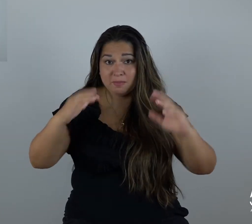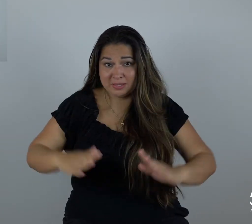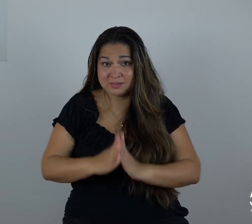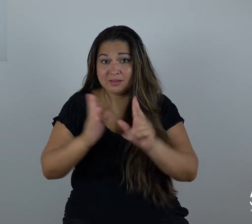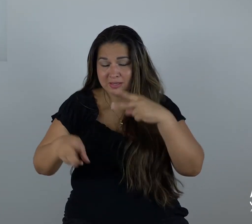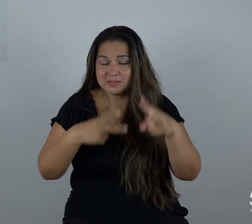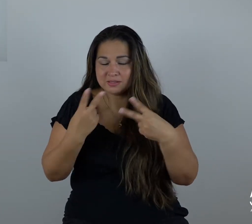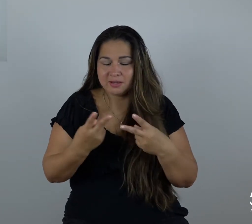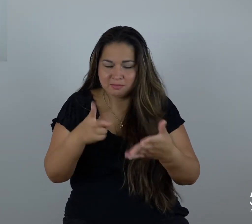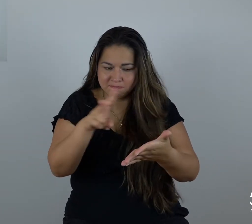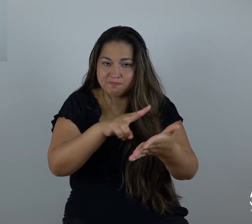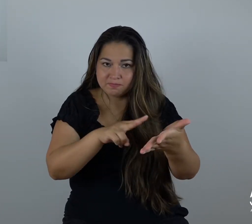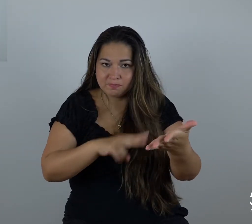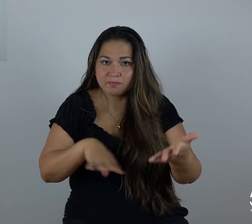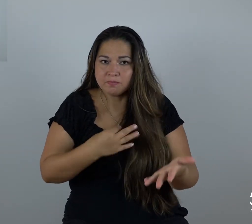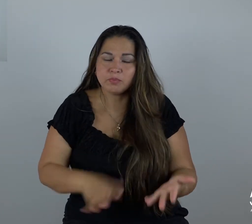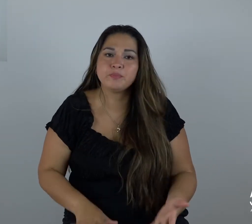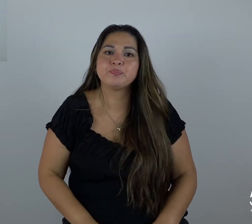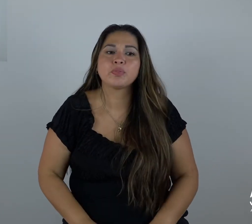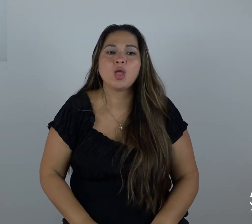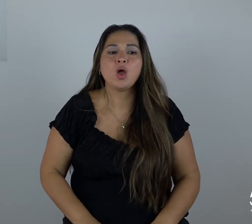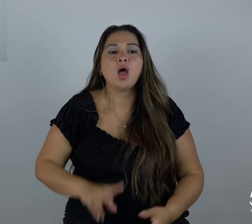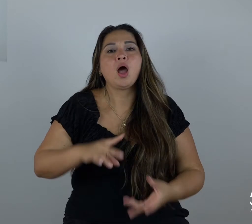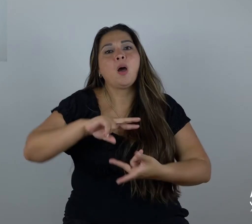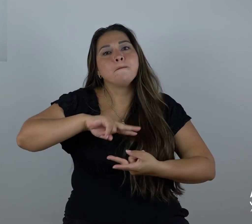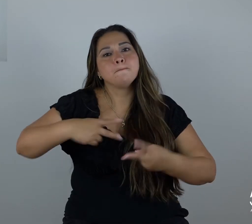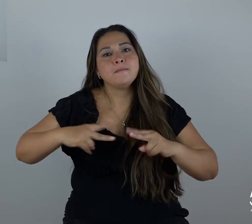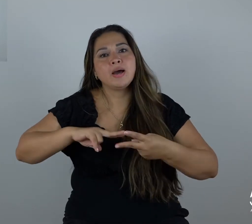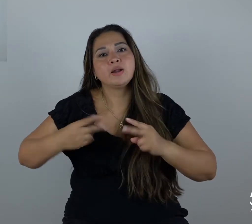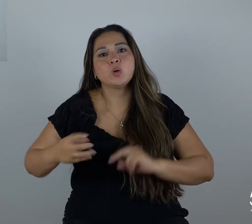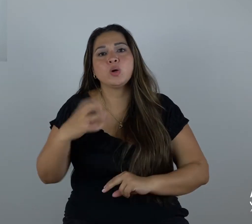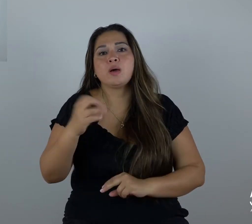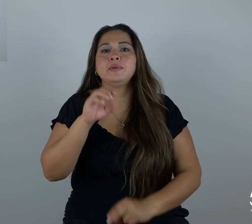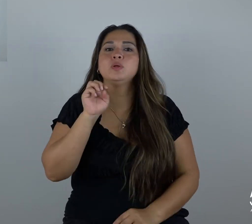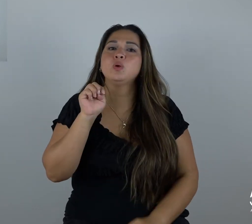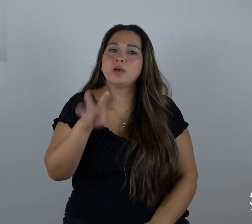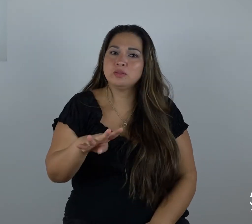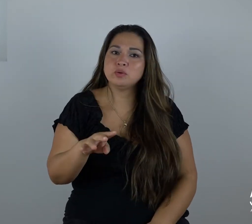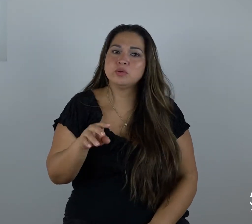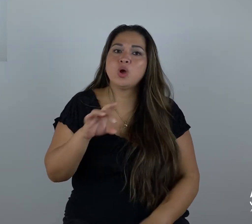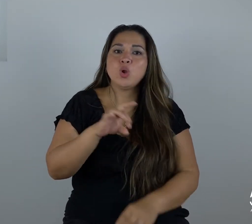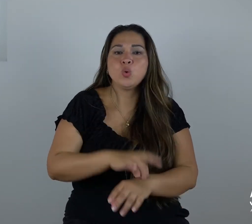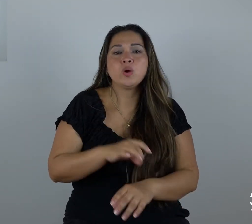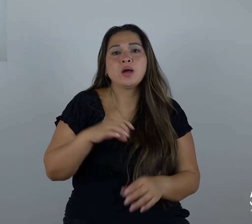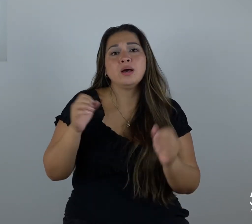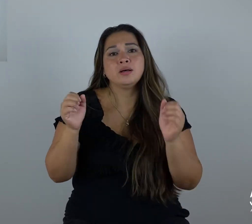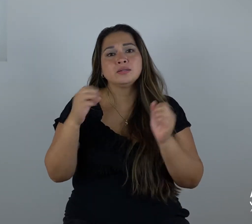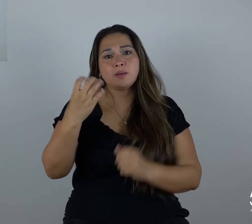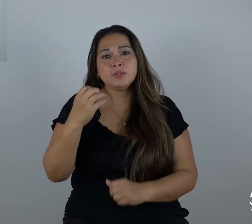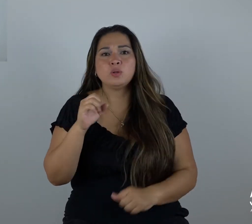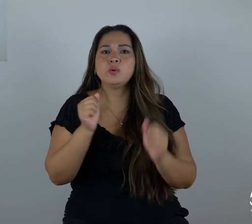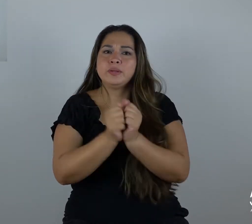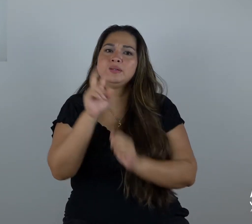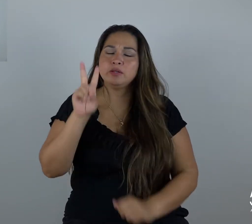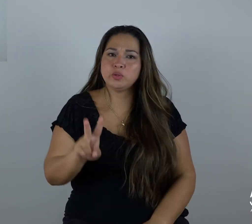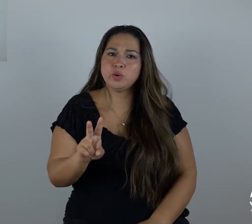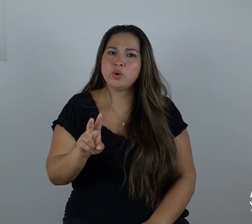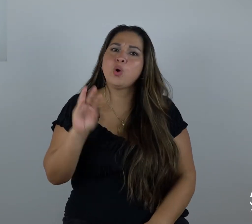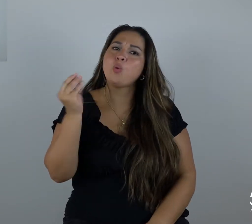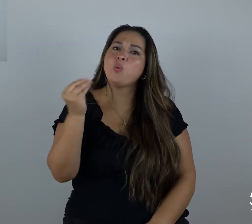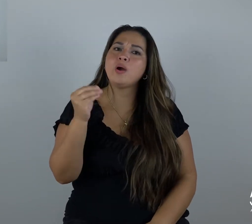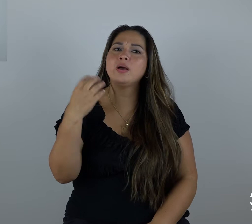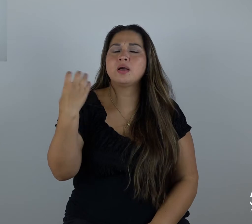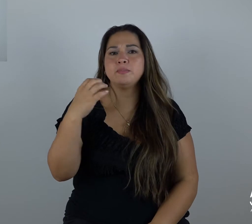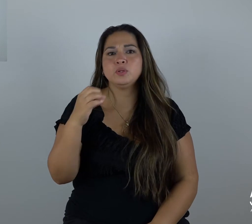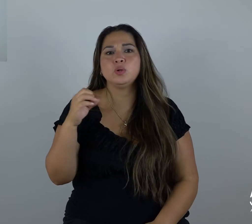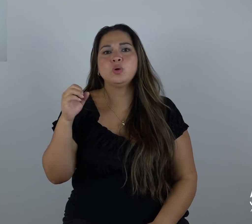este asunto. Textos como, por ejemplo, en Marcos capítulo 14, en Lucas capítulo 22, en Juan